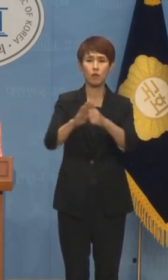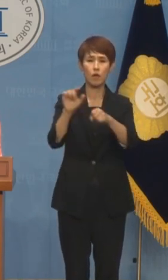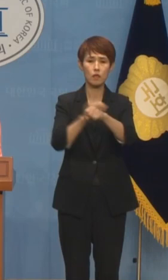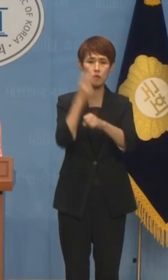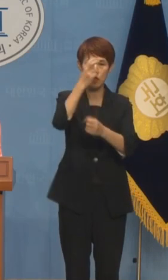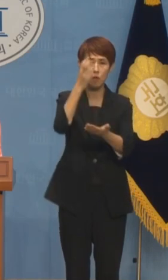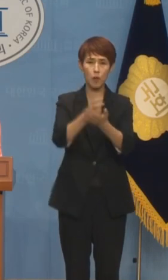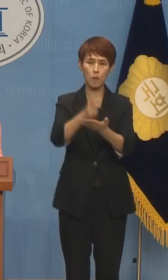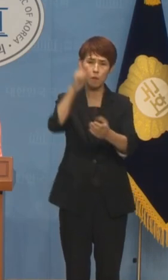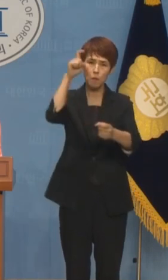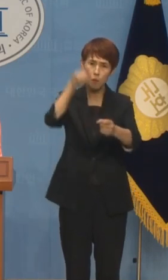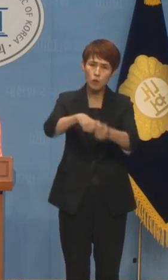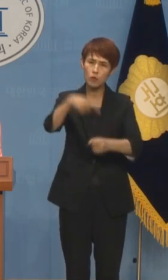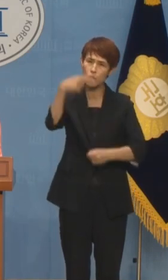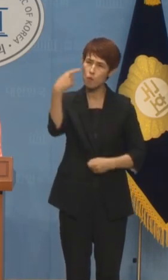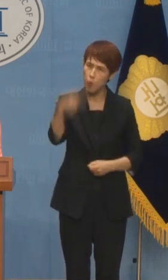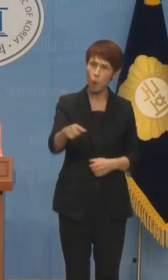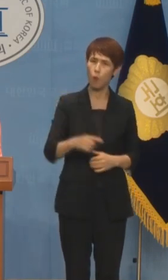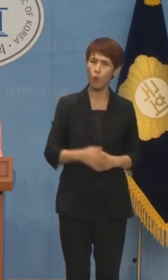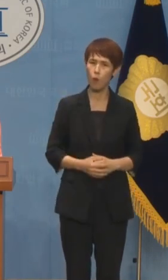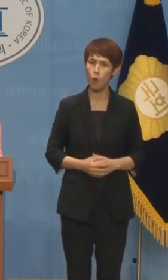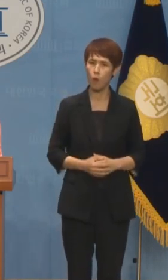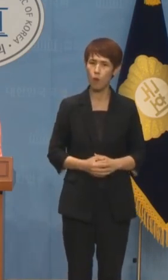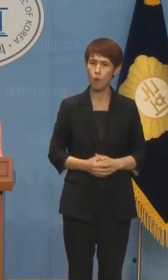특검법의 목적이 과연 무엇입니까?